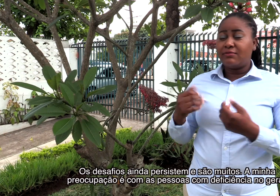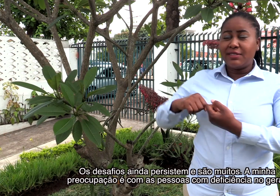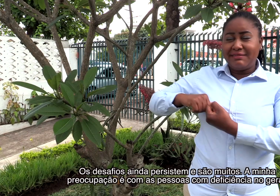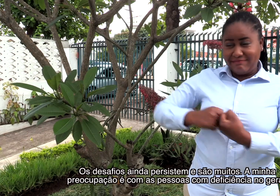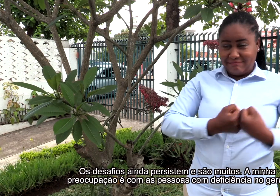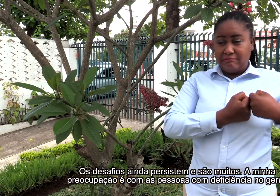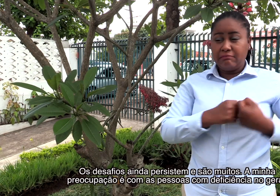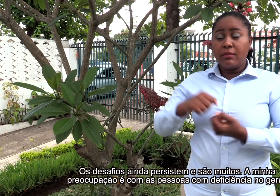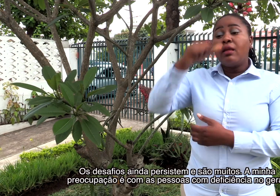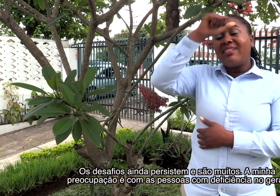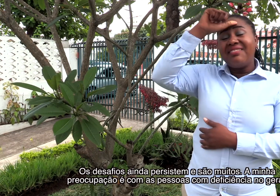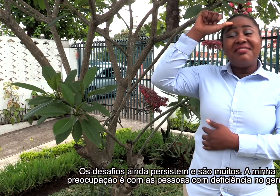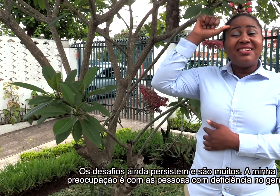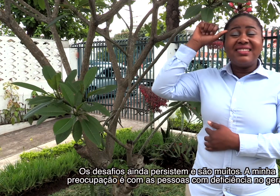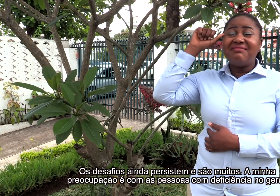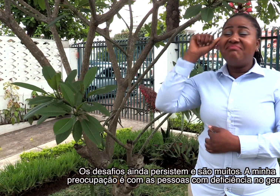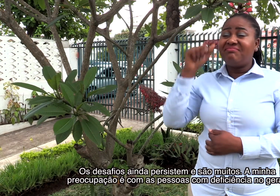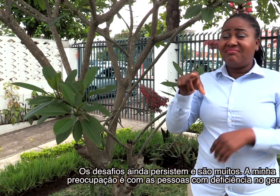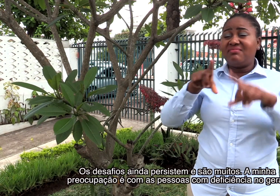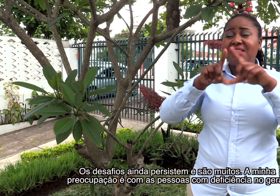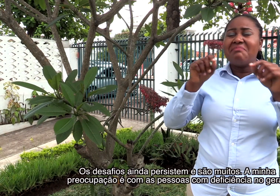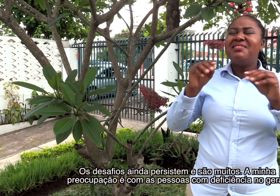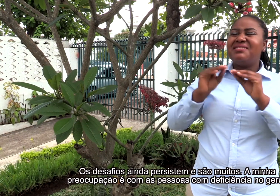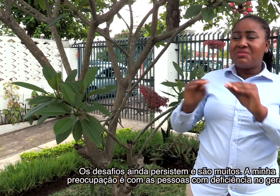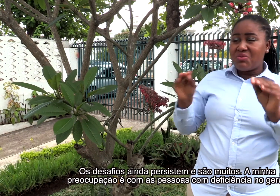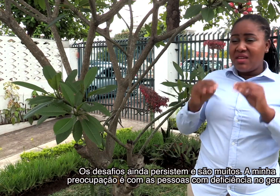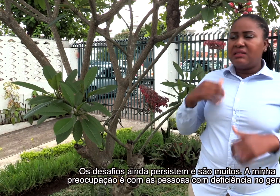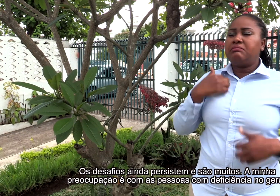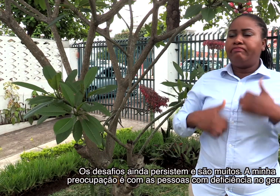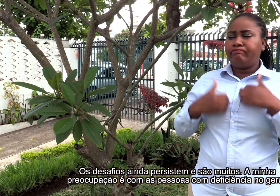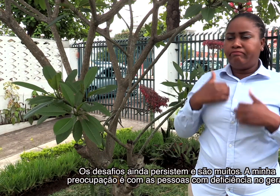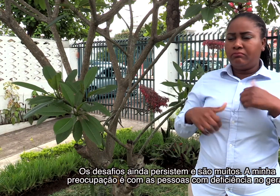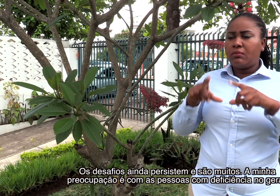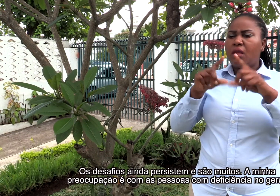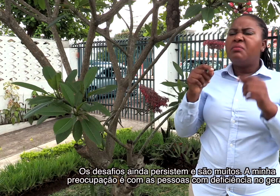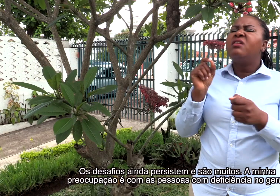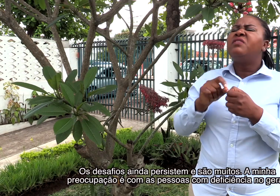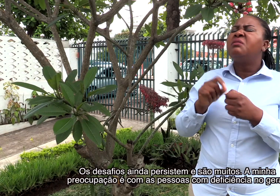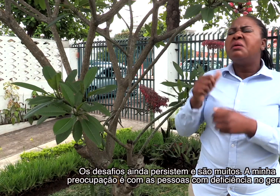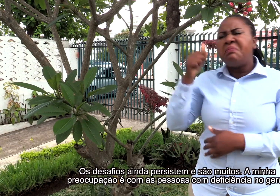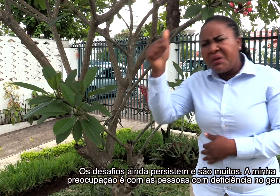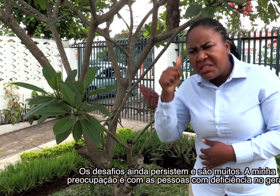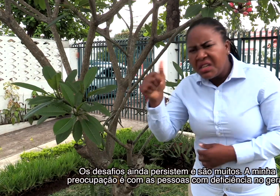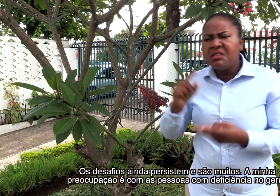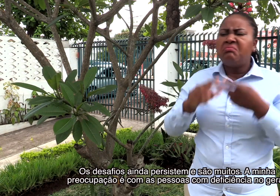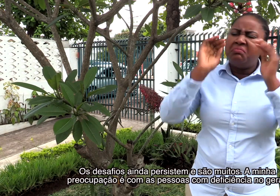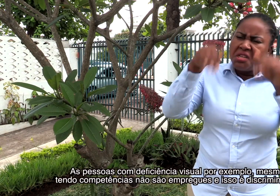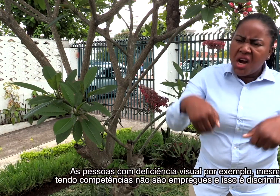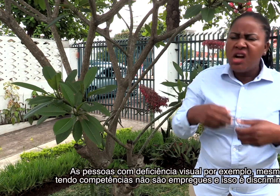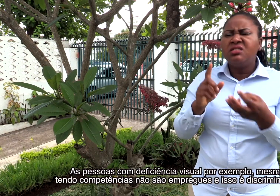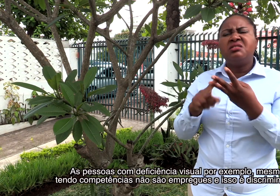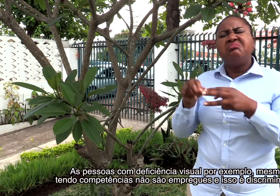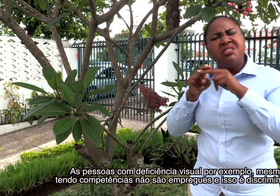Os desafios ainda persistem e são muitos. A minha preocupação é com as pessoas com deficiência no